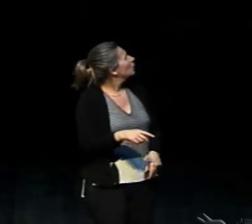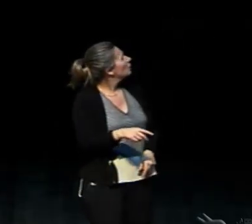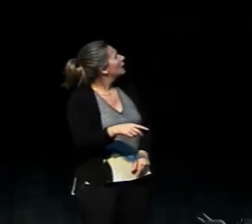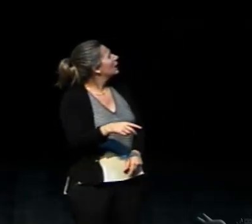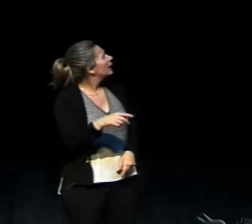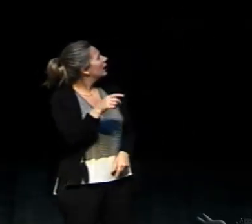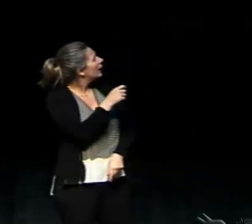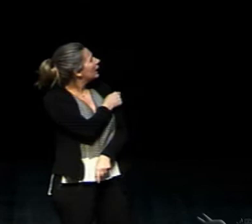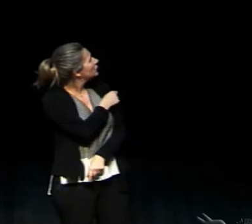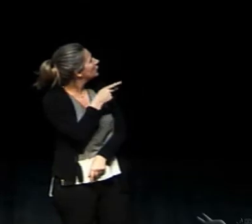a